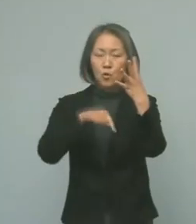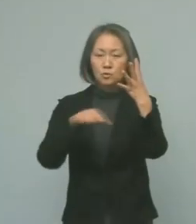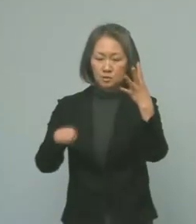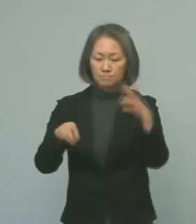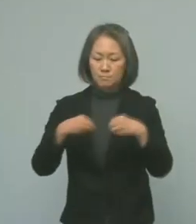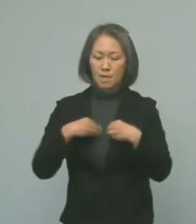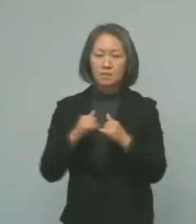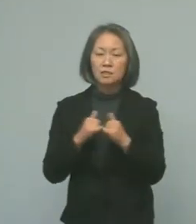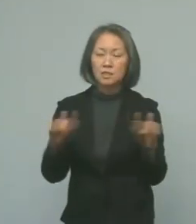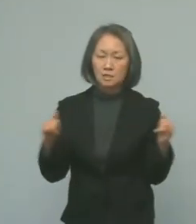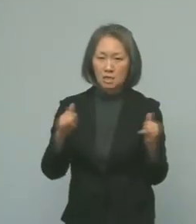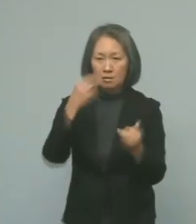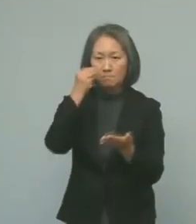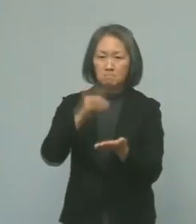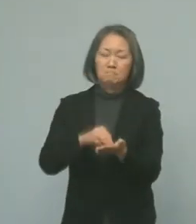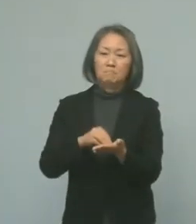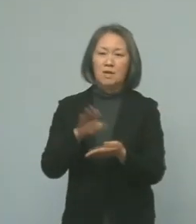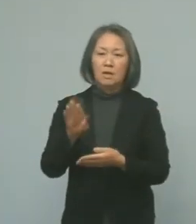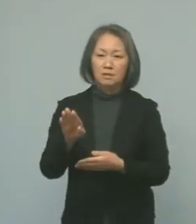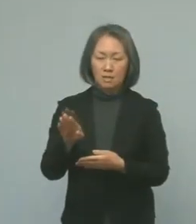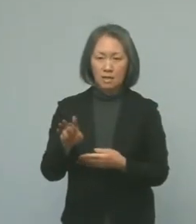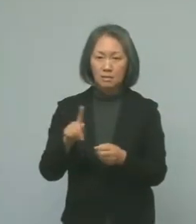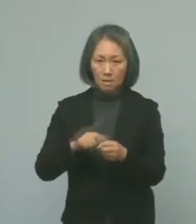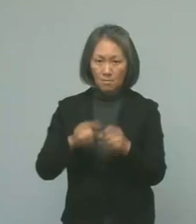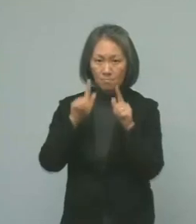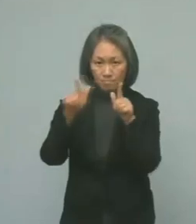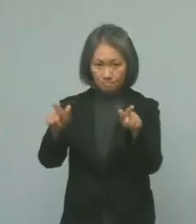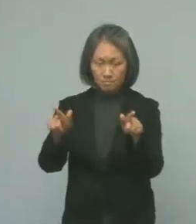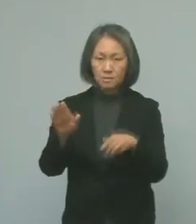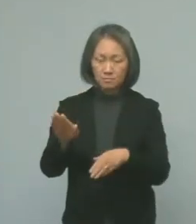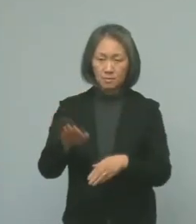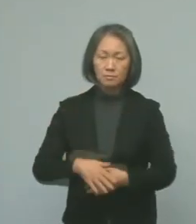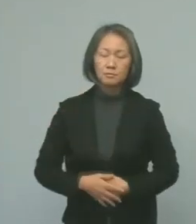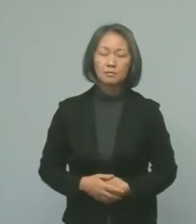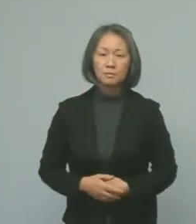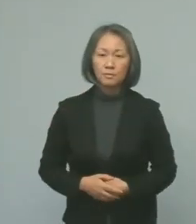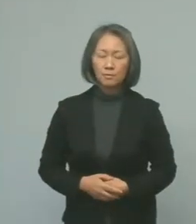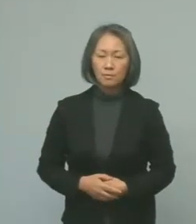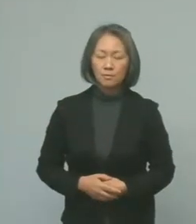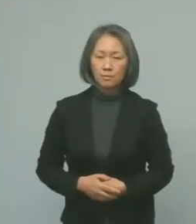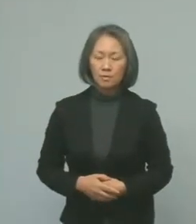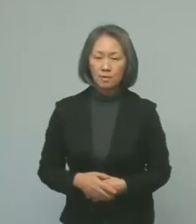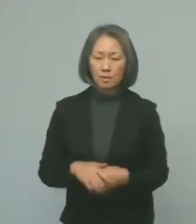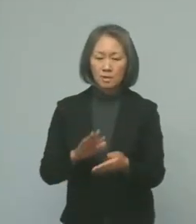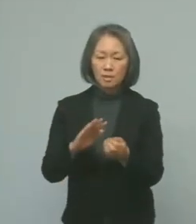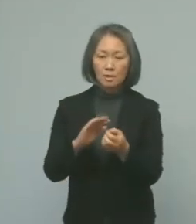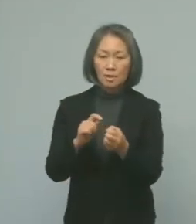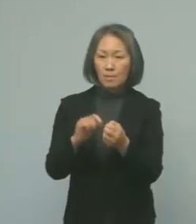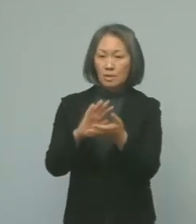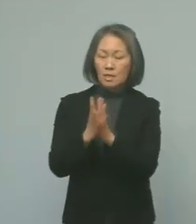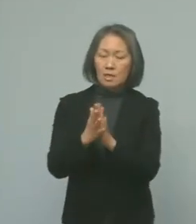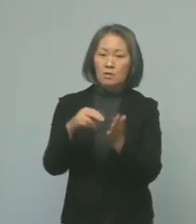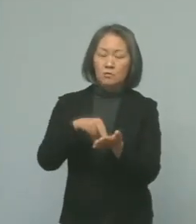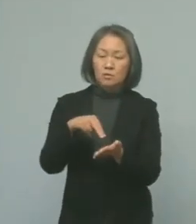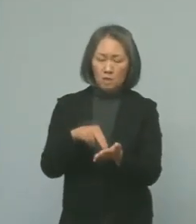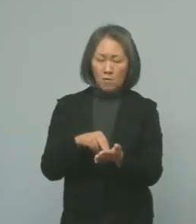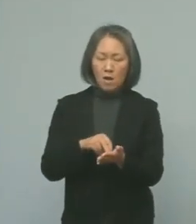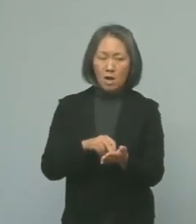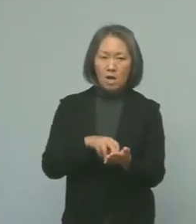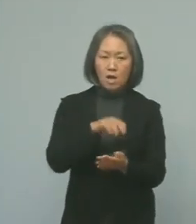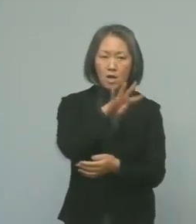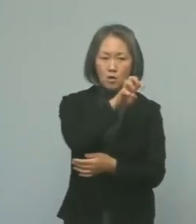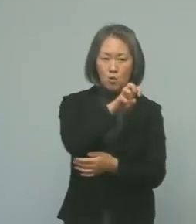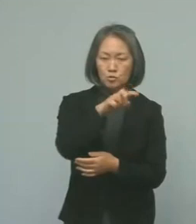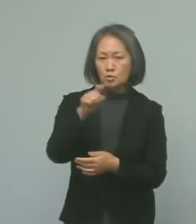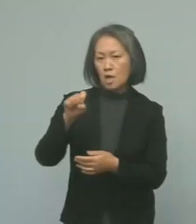4名の感染者の方が確認されましたのでお知らせをいたします。本県内では40例